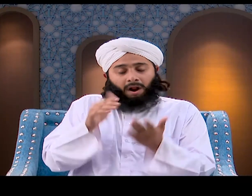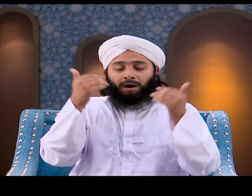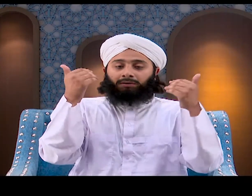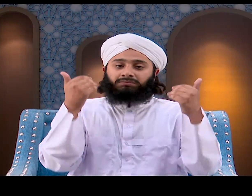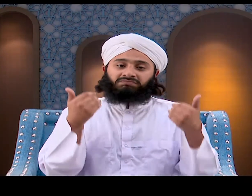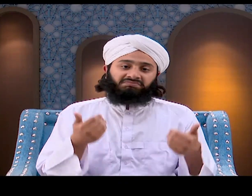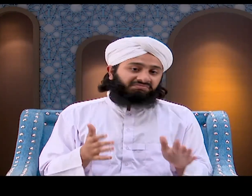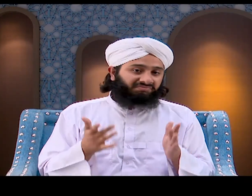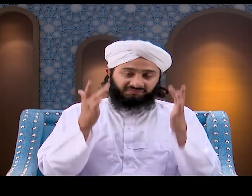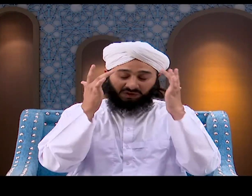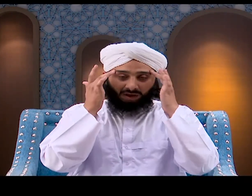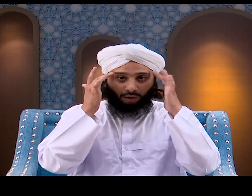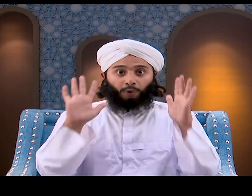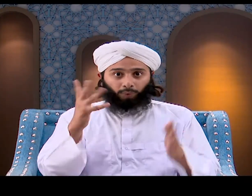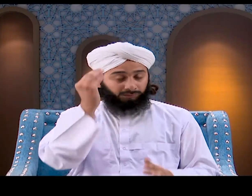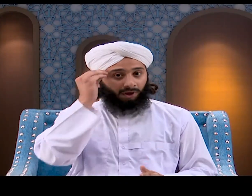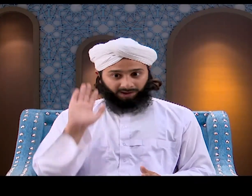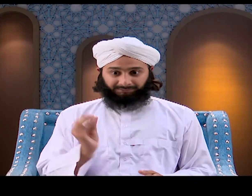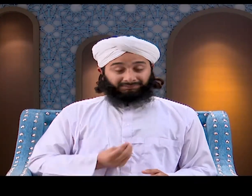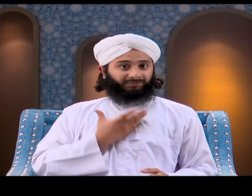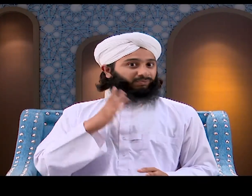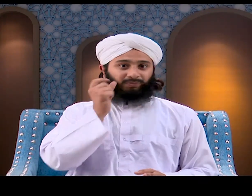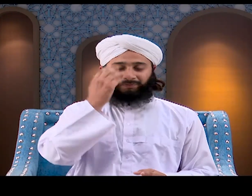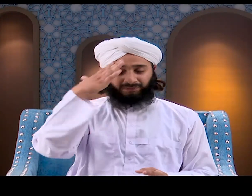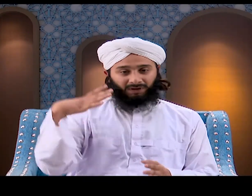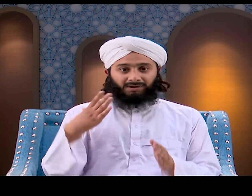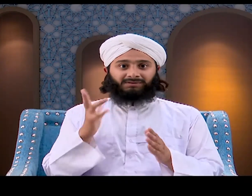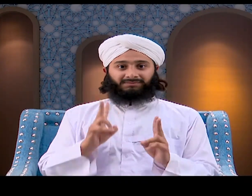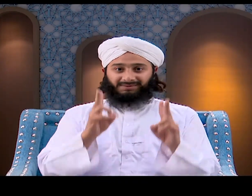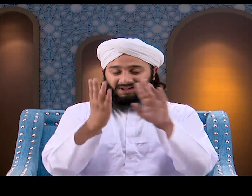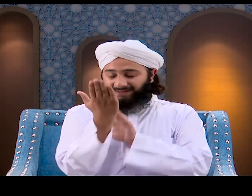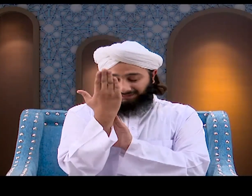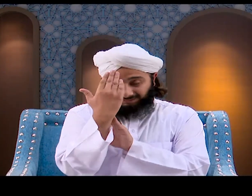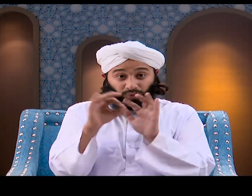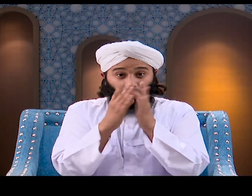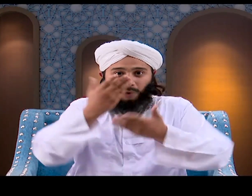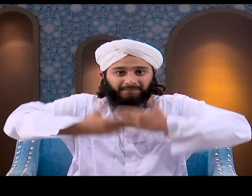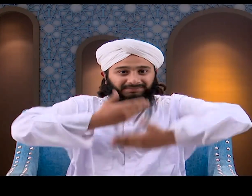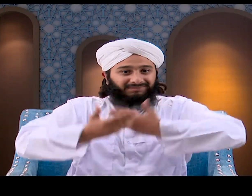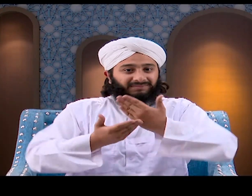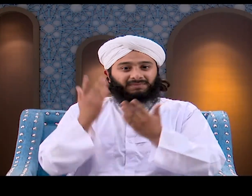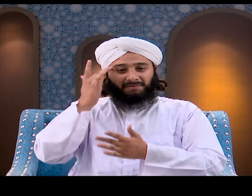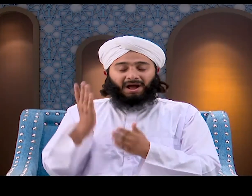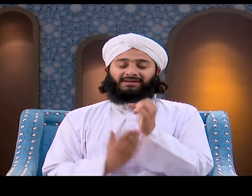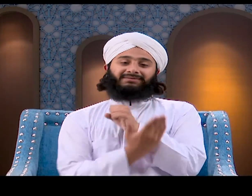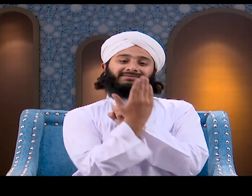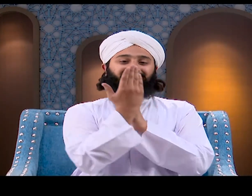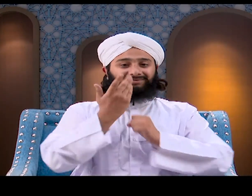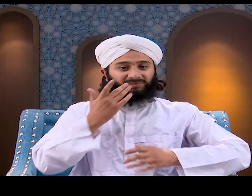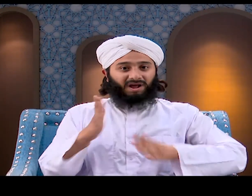نصیب بھی ہیں کہ جنہیں نیکیاں کرتے ہوئے، سجدے کی حالت میں، تلاوت کرتے ہوئے، نعت شریف پڑھتے ہوئے، اعتکاف کی